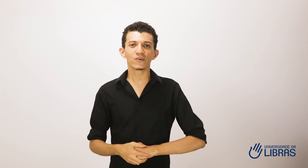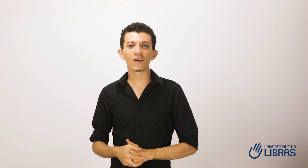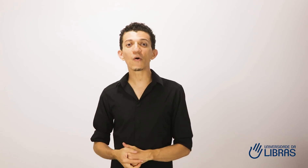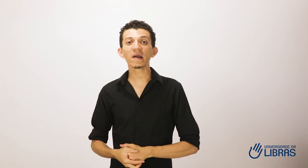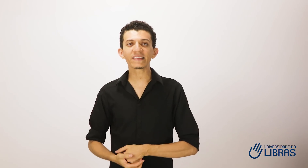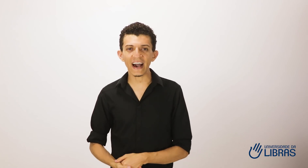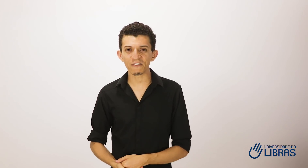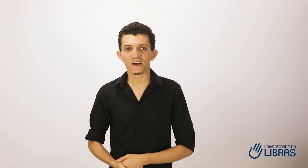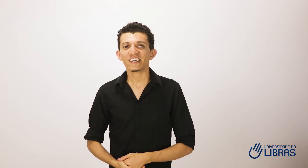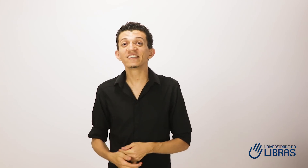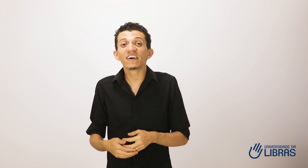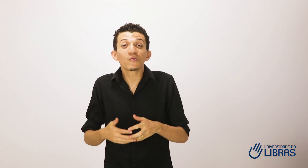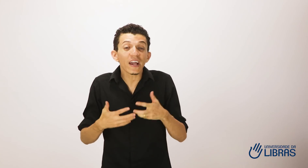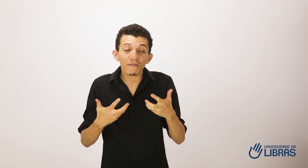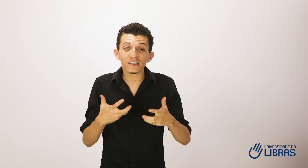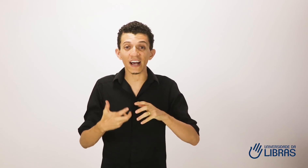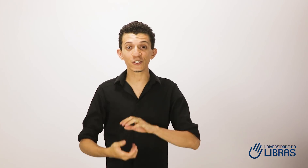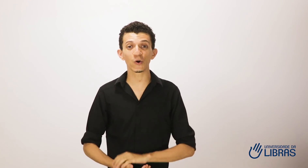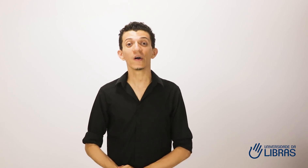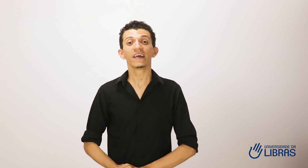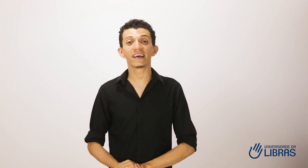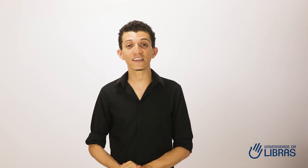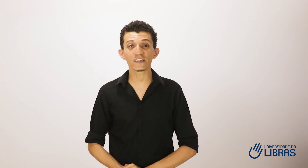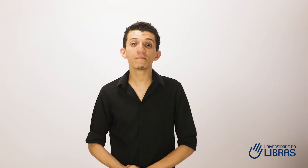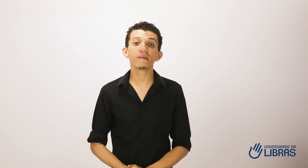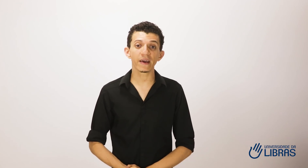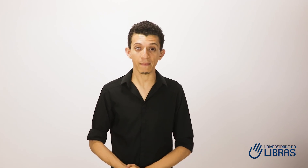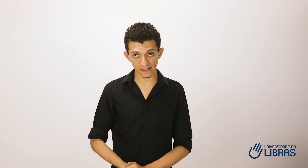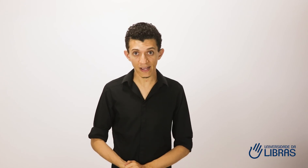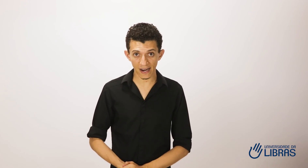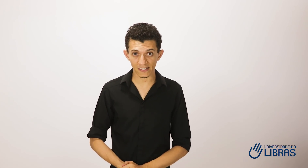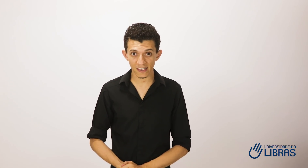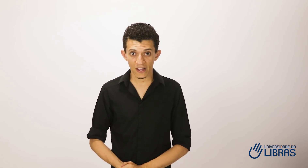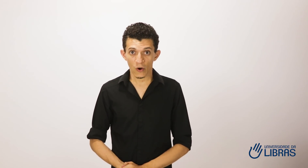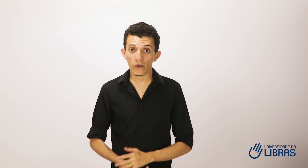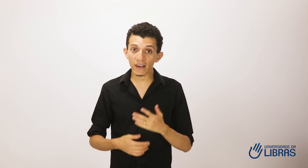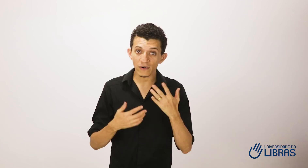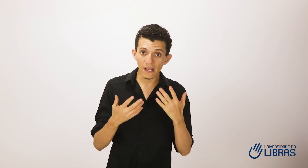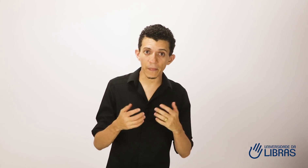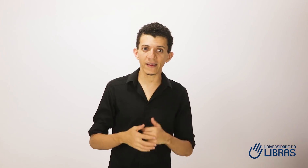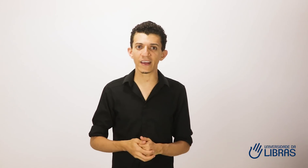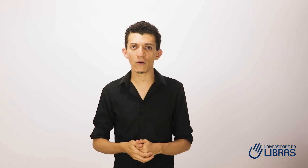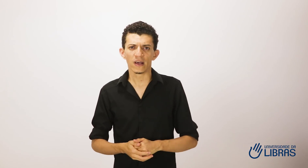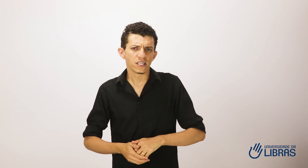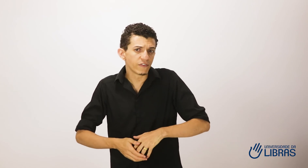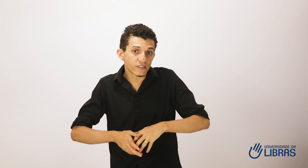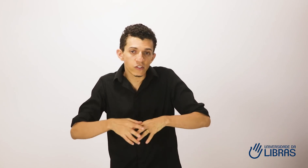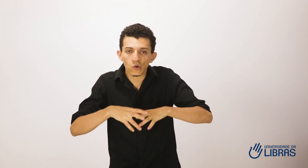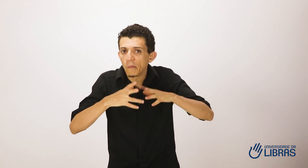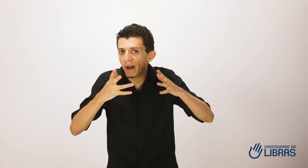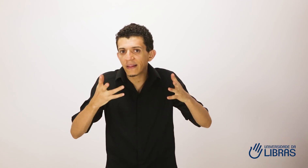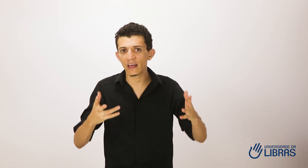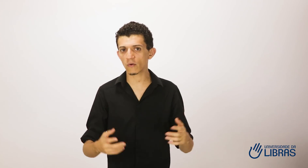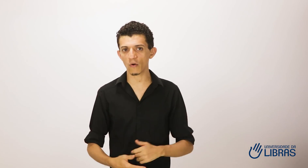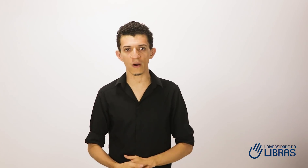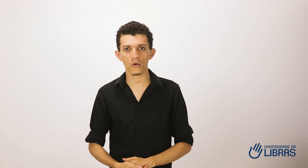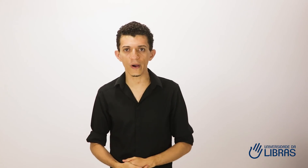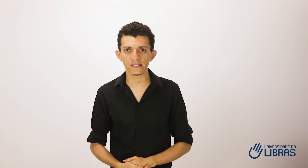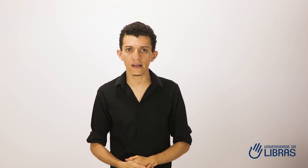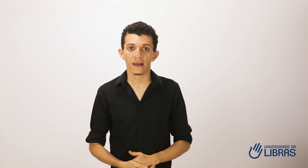seu comentário, dizendo o que você achou dessa nossa primeira Masterclass. O que você aprendeu, se você se surpreendeu com alguma coisa,